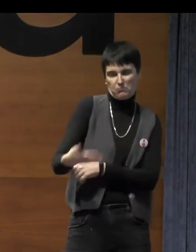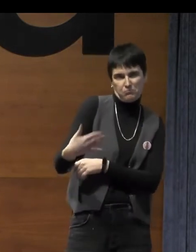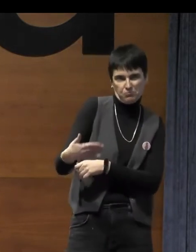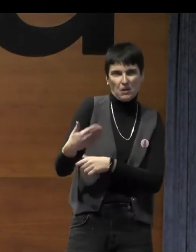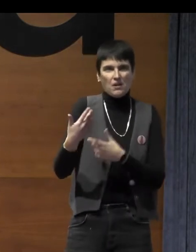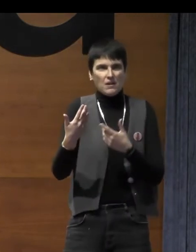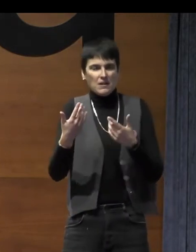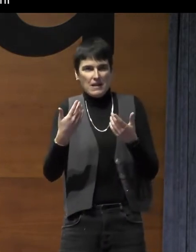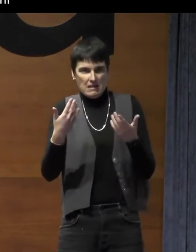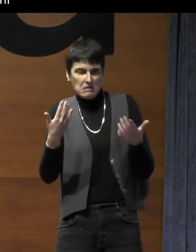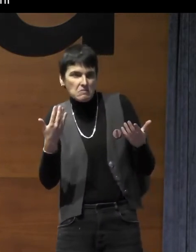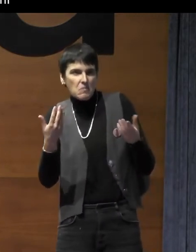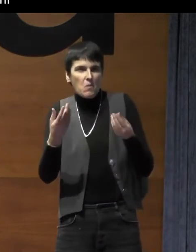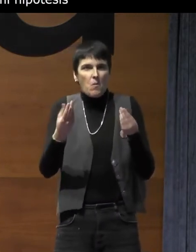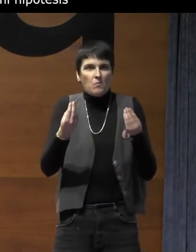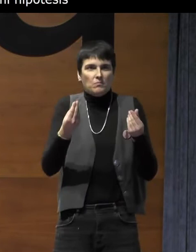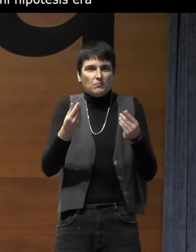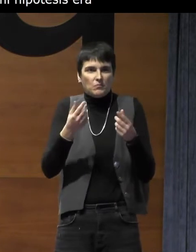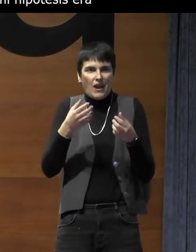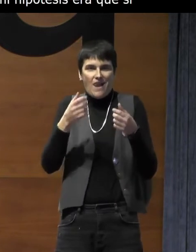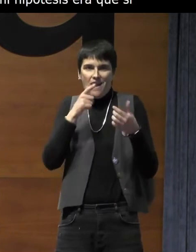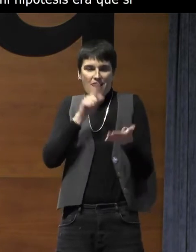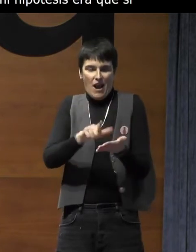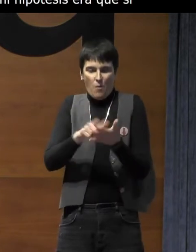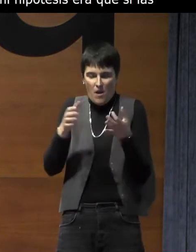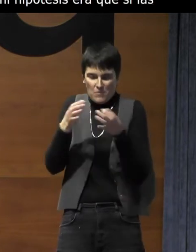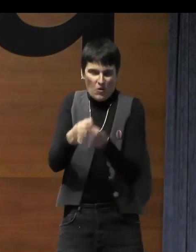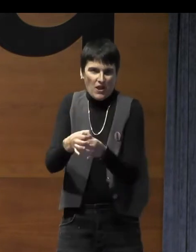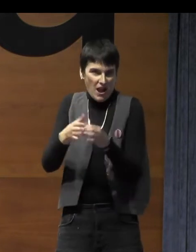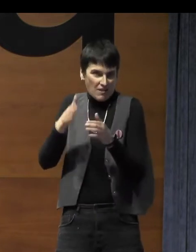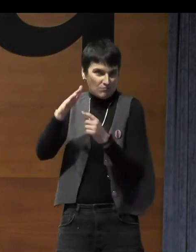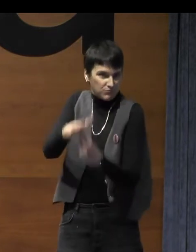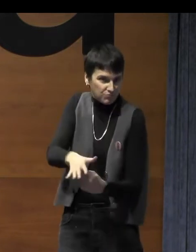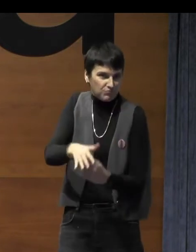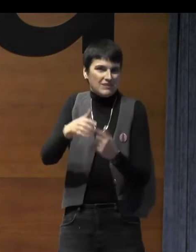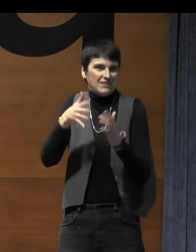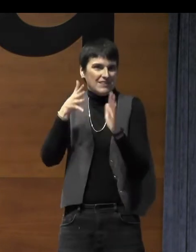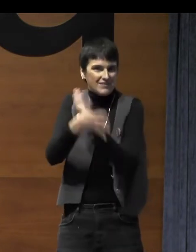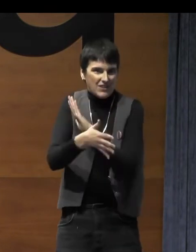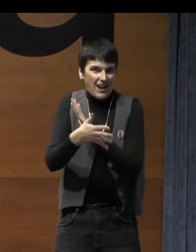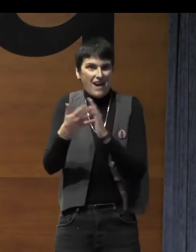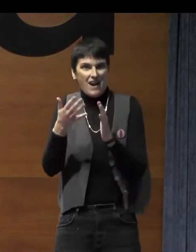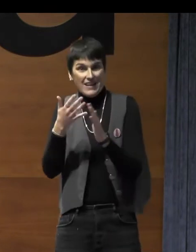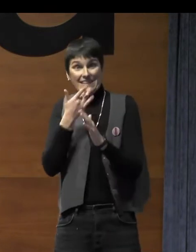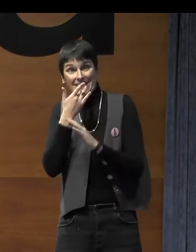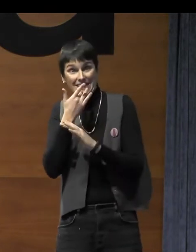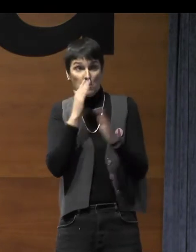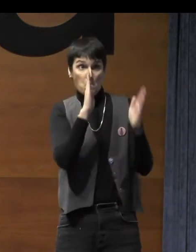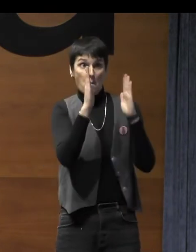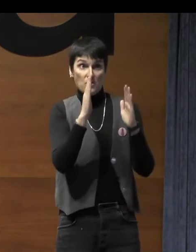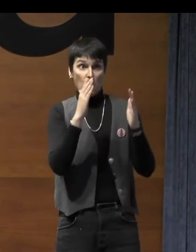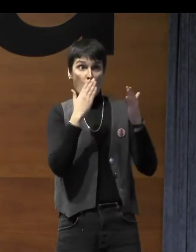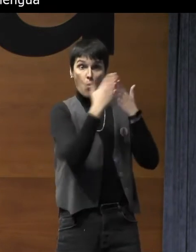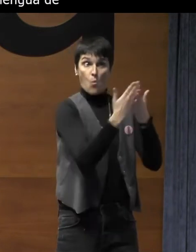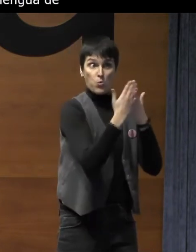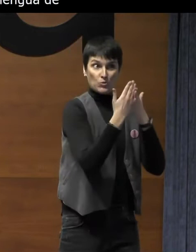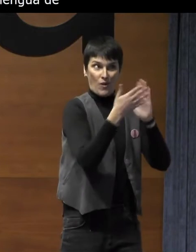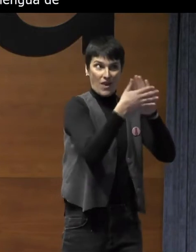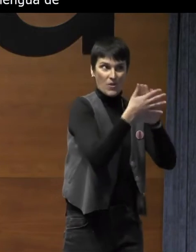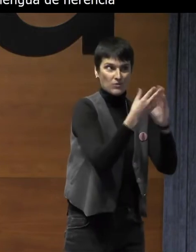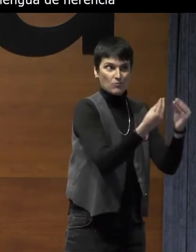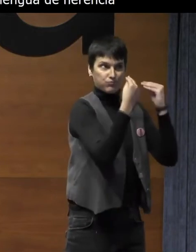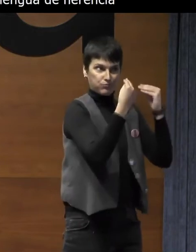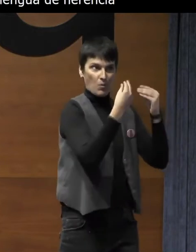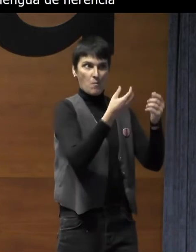personas codas no vemos nuestra lengua de herencia asignada, representada en la sociedad, es minorizada,